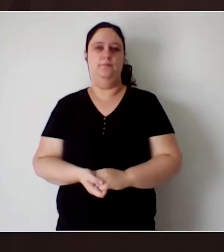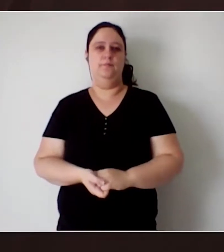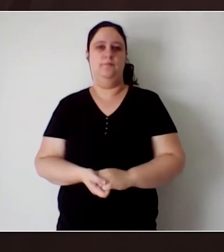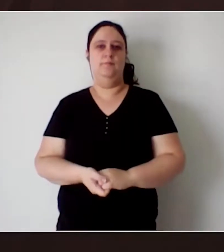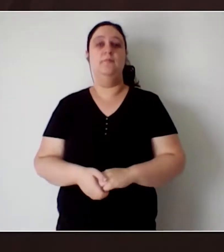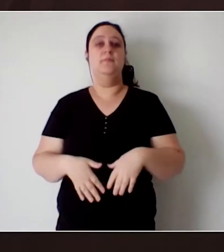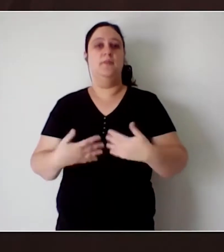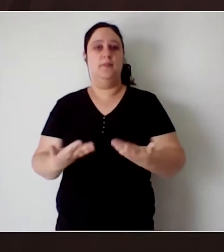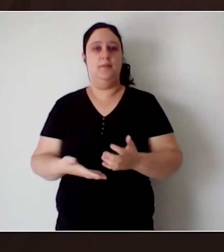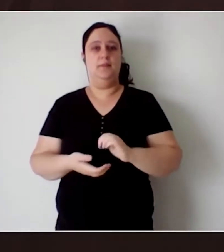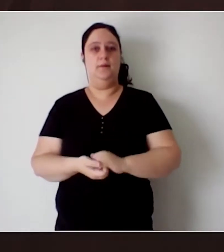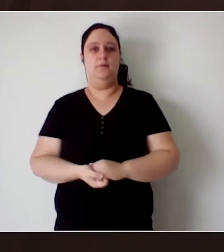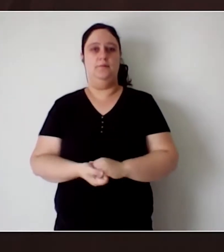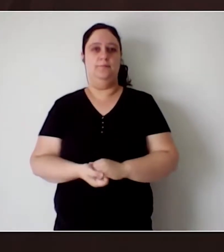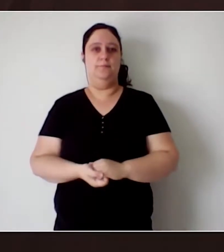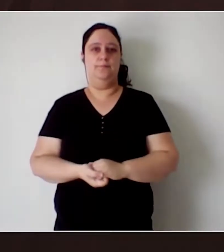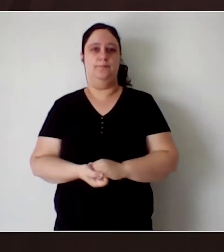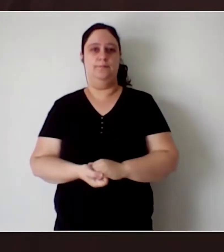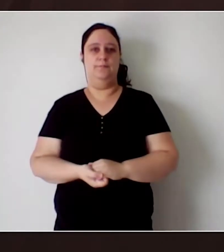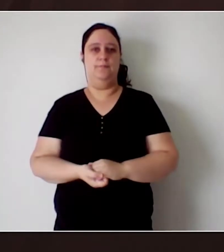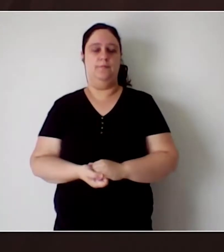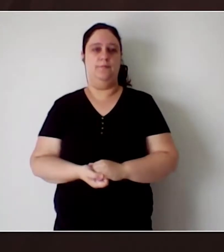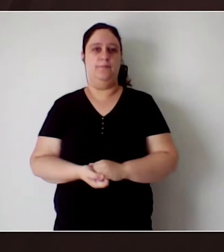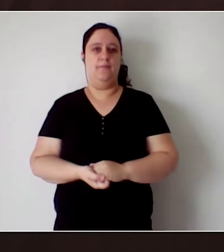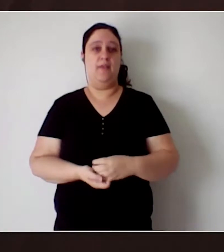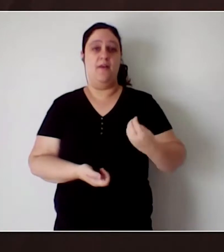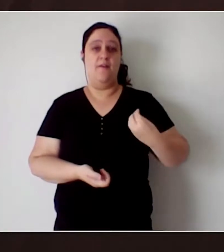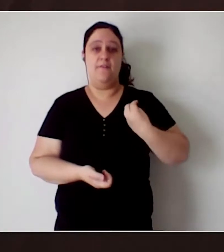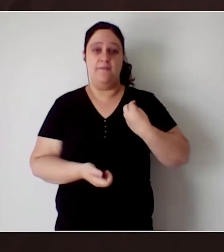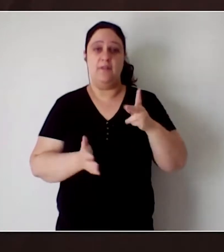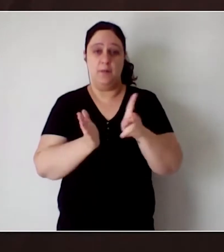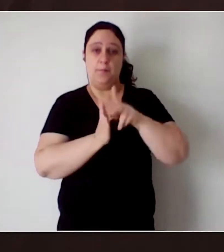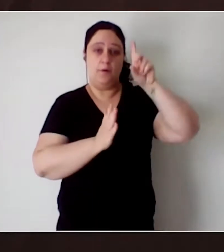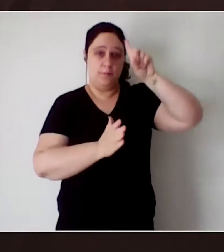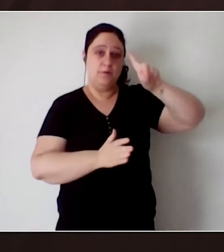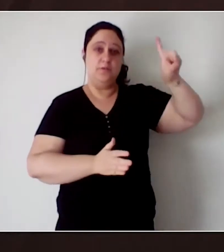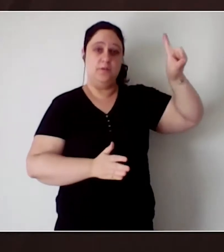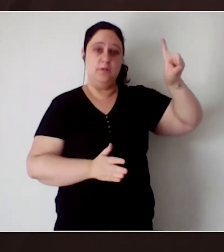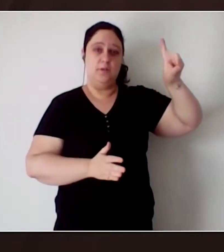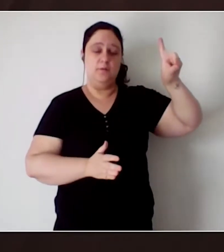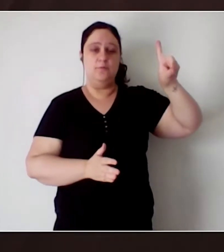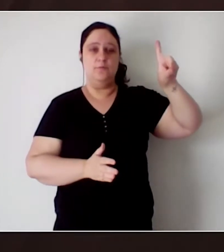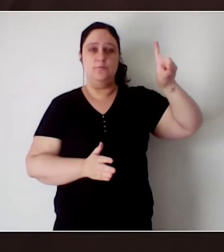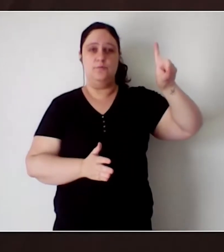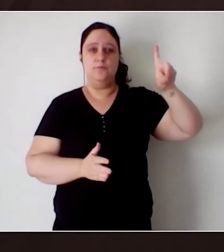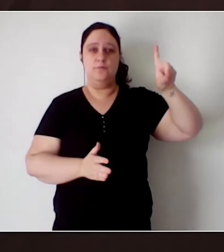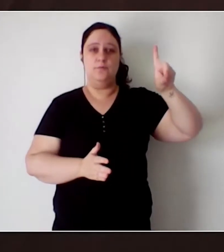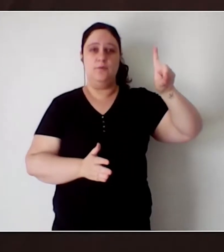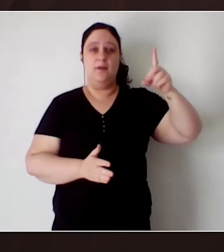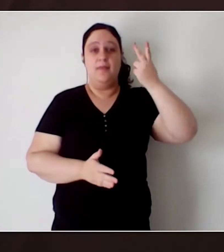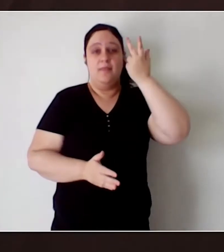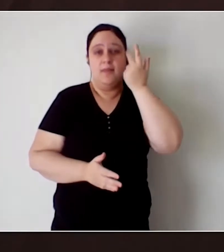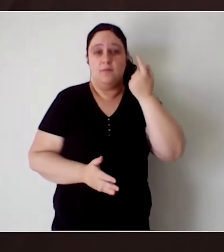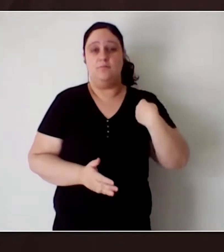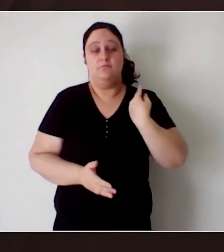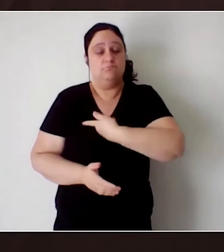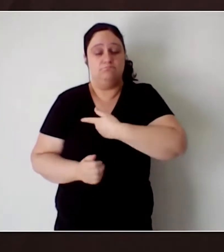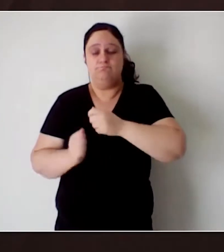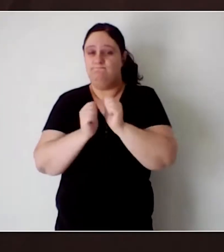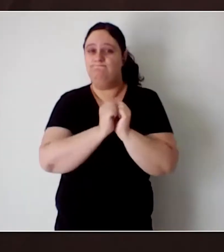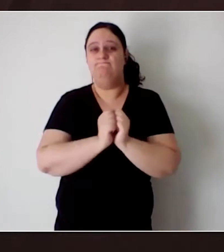Deus nos faz vivemos juntos. Um cristão, ele não tem